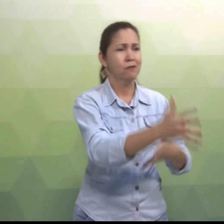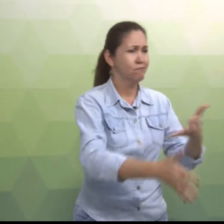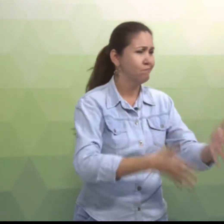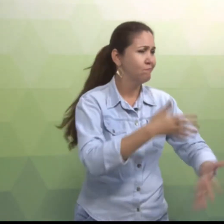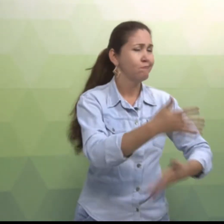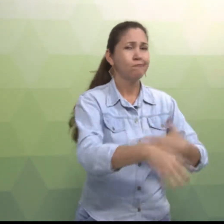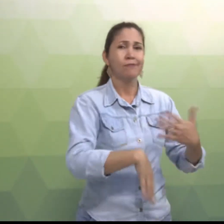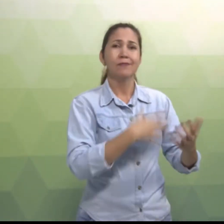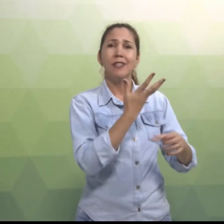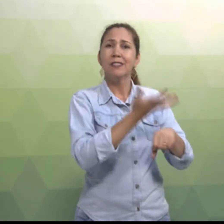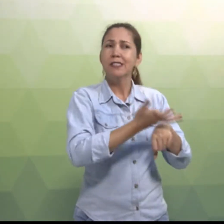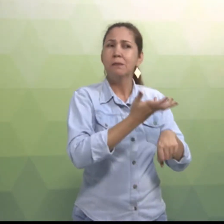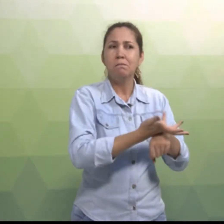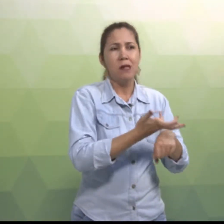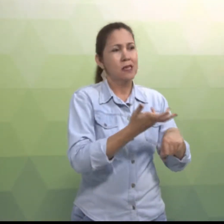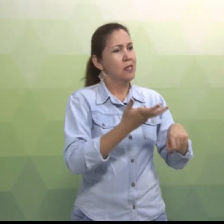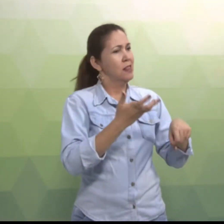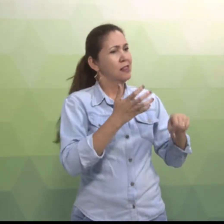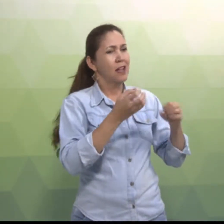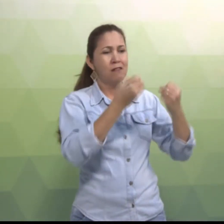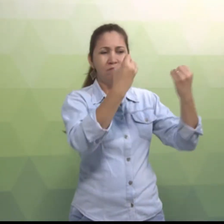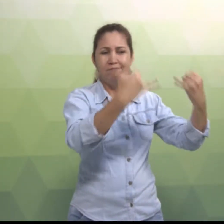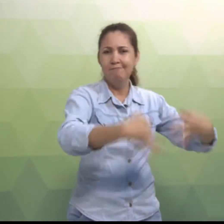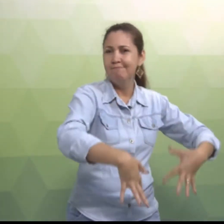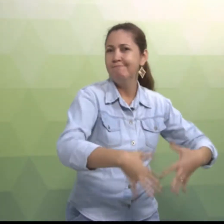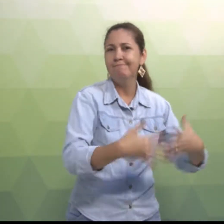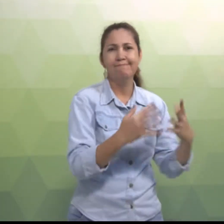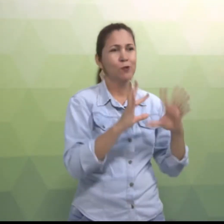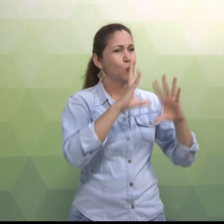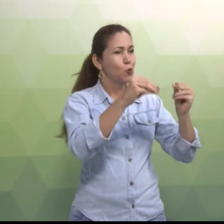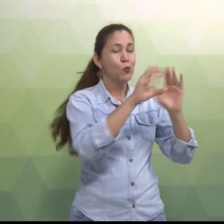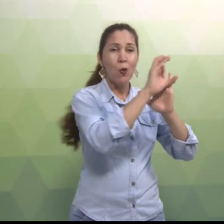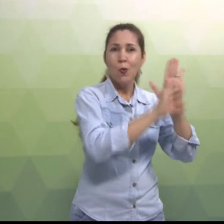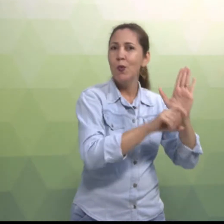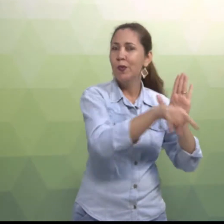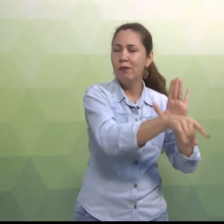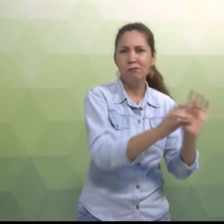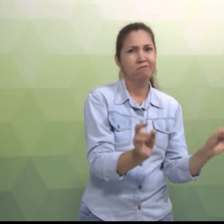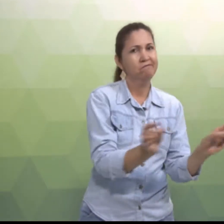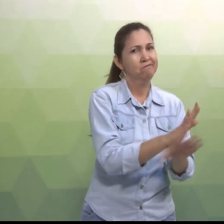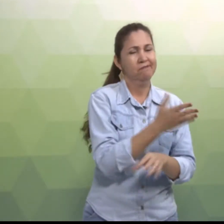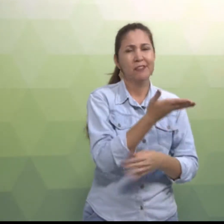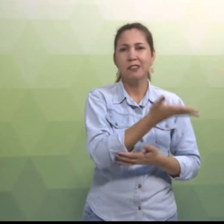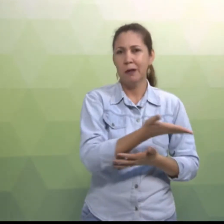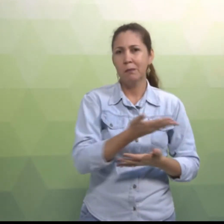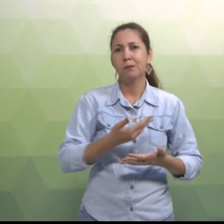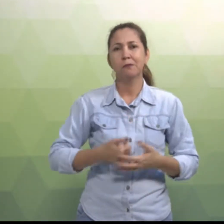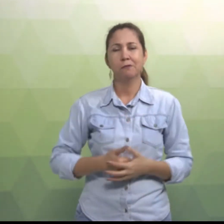língua de sinais. As disciplinas são explicadas em língua de sinais, já contempladas no currículo.